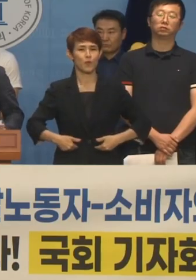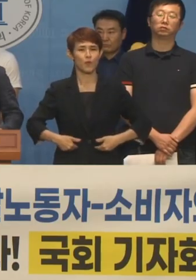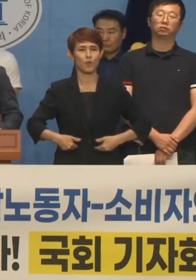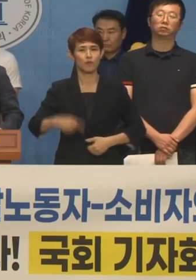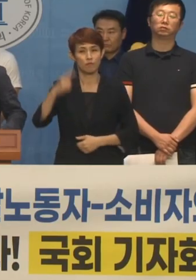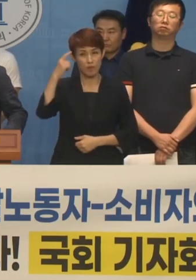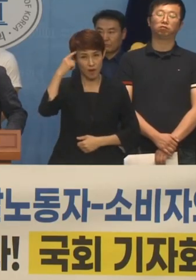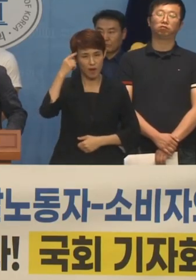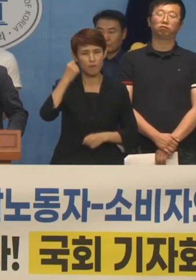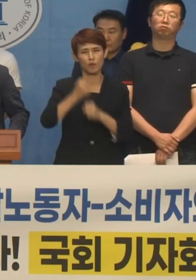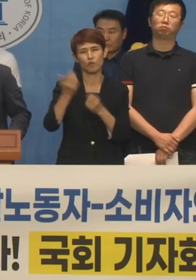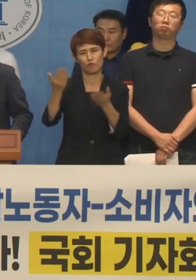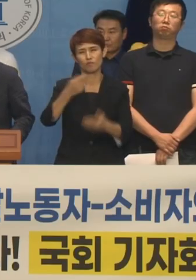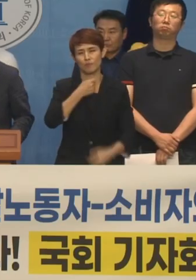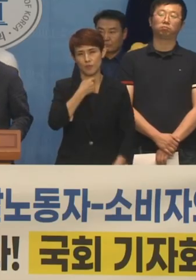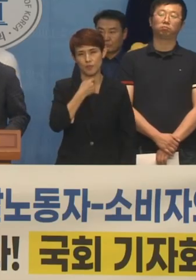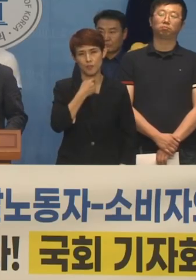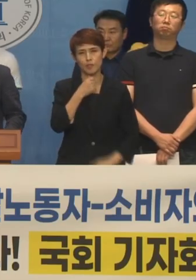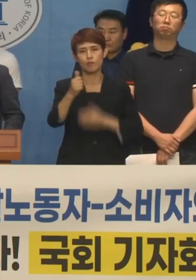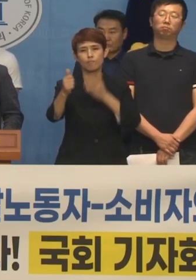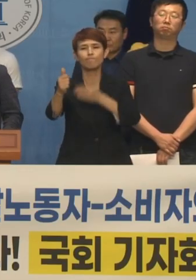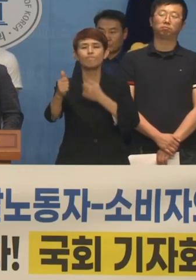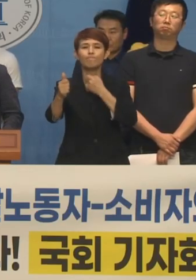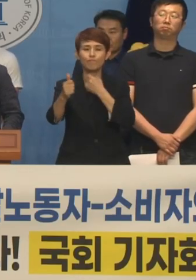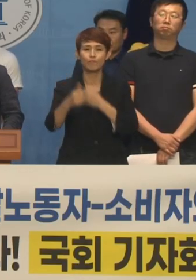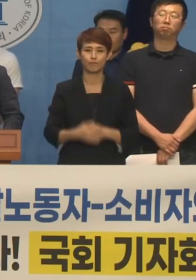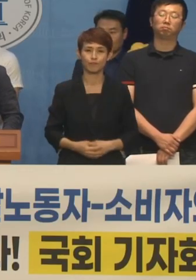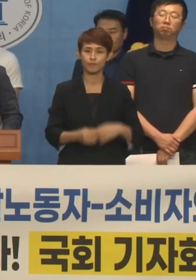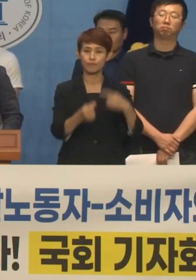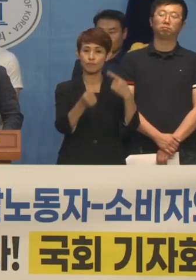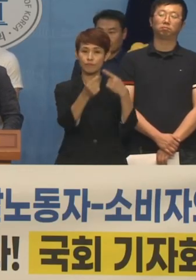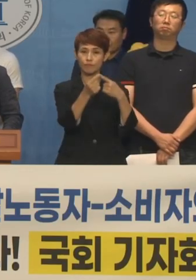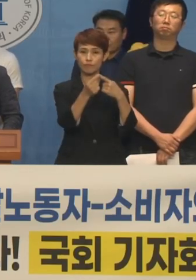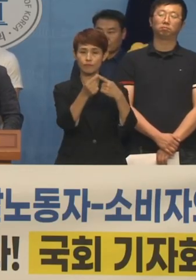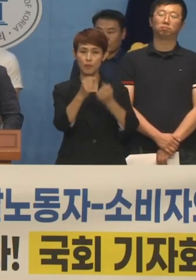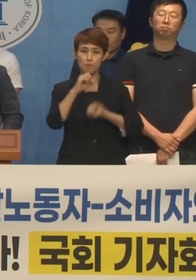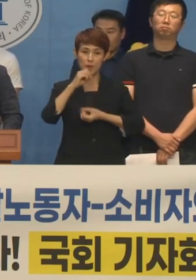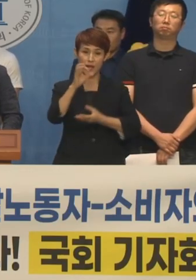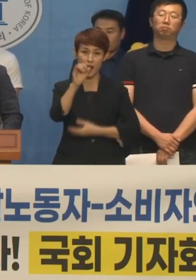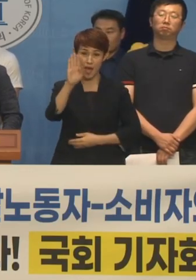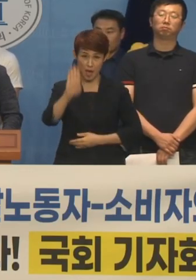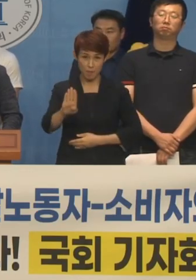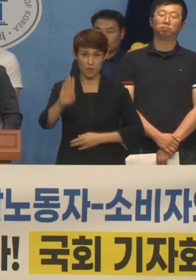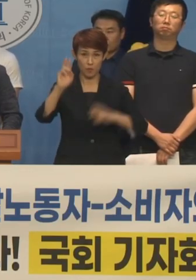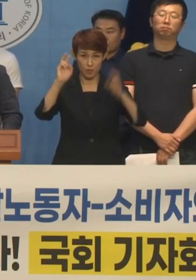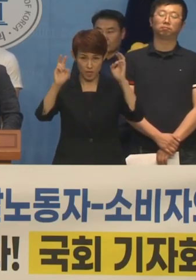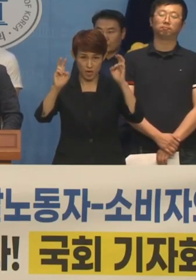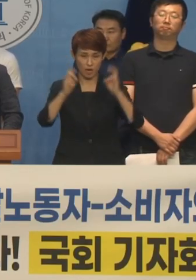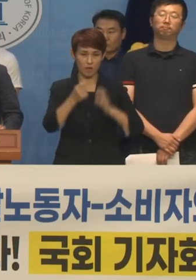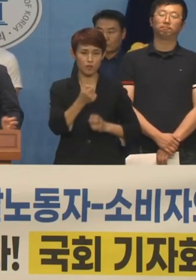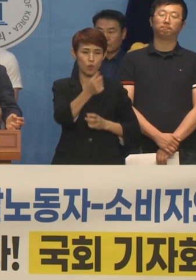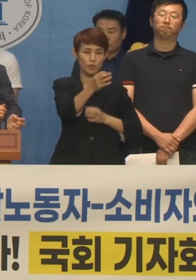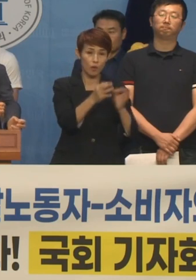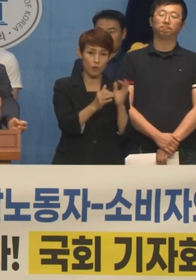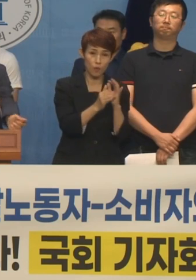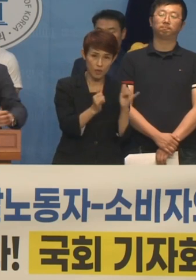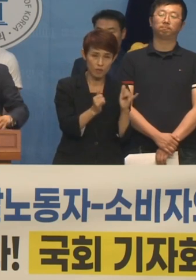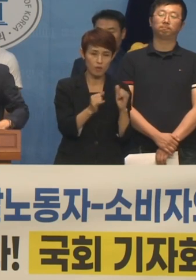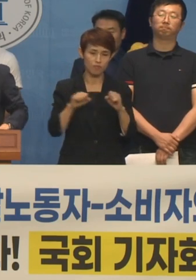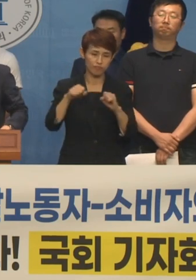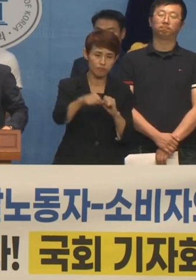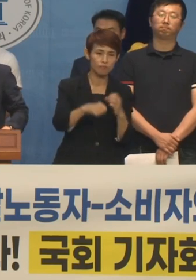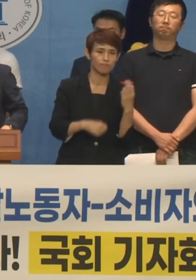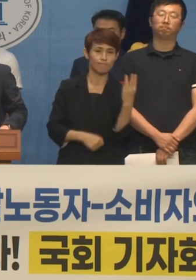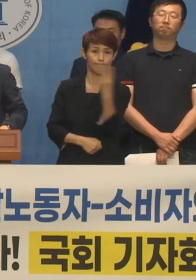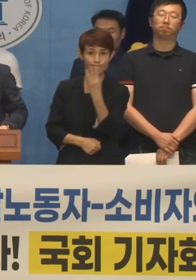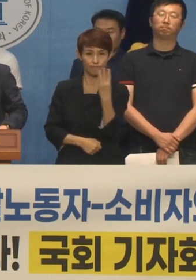바라면서 제가 몇 가지 당부를 드리고 싶습니다. 첫째, 배달의 플랫폼 회사 소상공인 배달 라이더